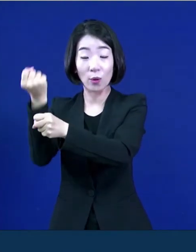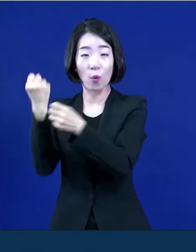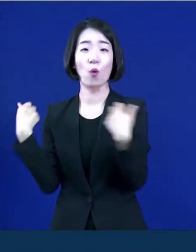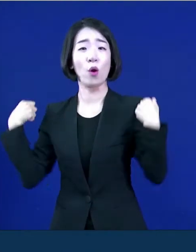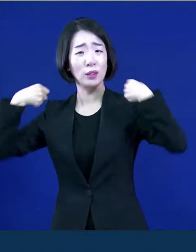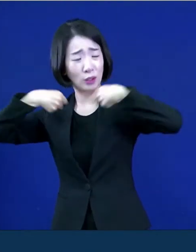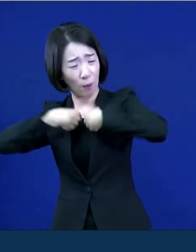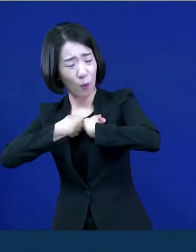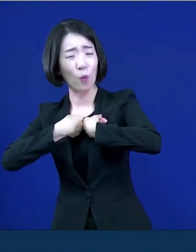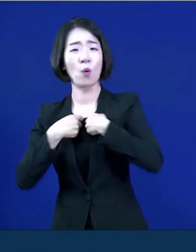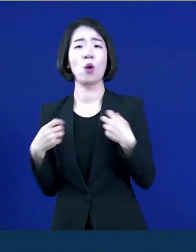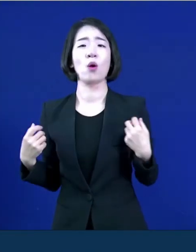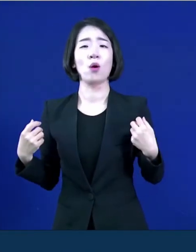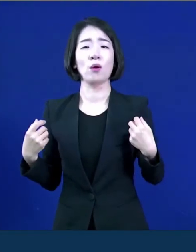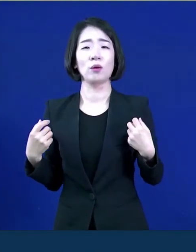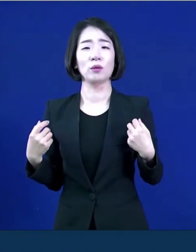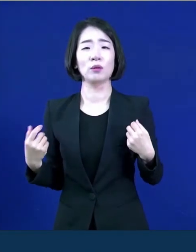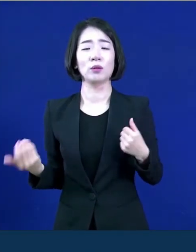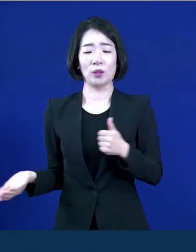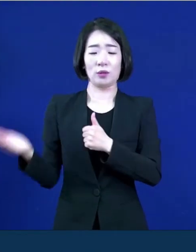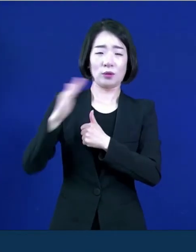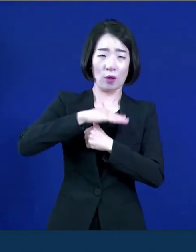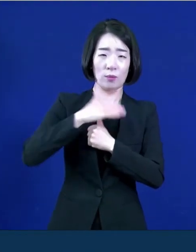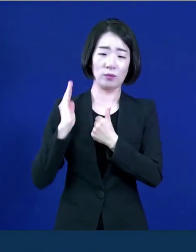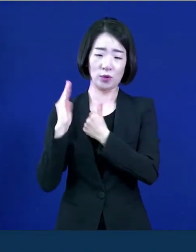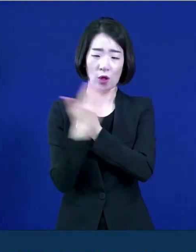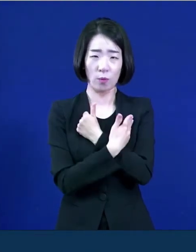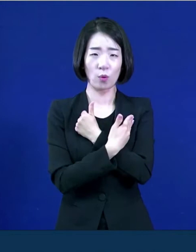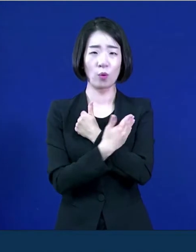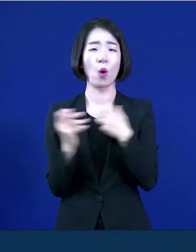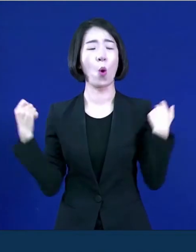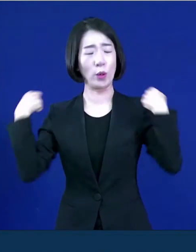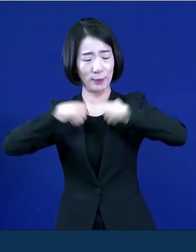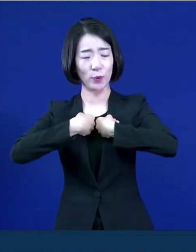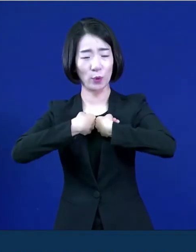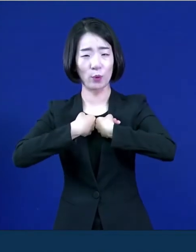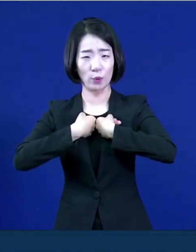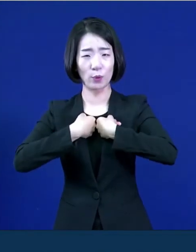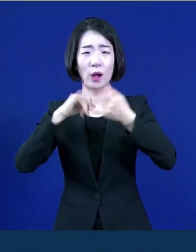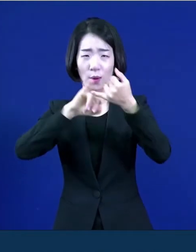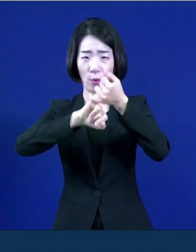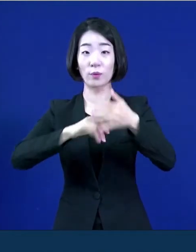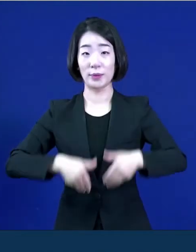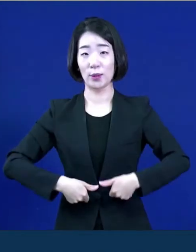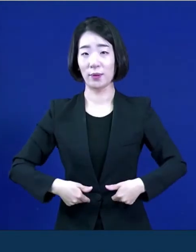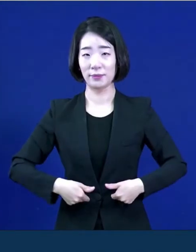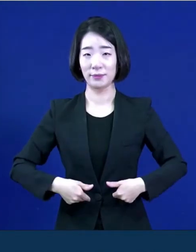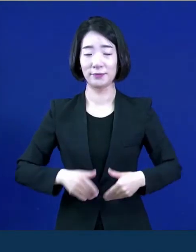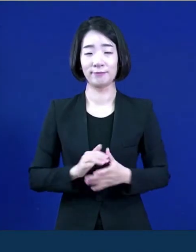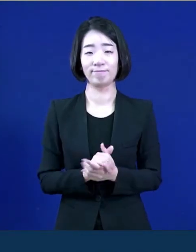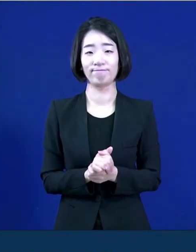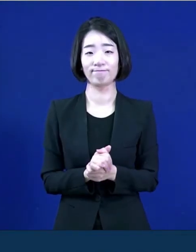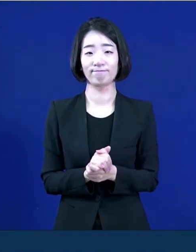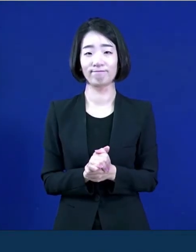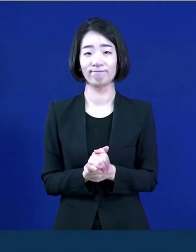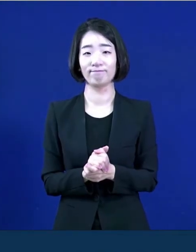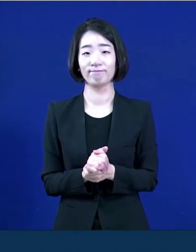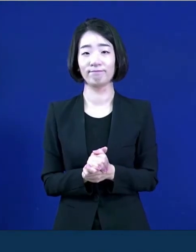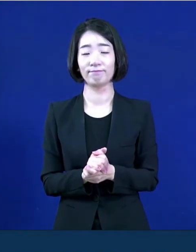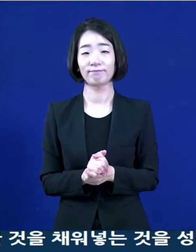입고, 이런 게 많아요. 성경은 채워 넣는 쪽에 더 관심이 많은 거죠. 그런데 사랑하는